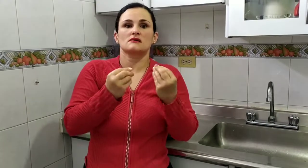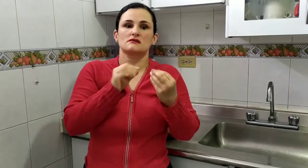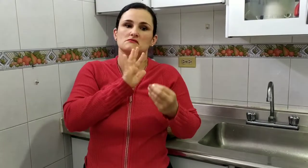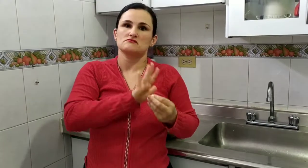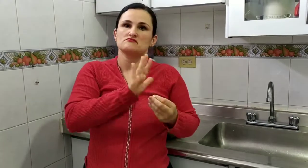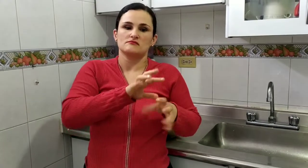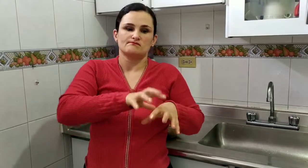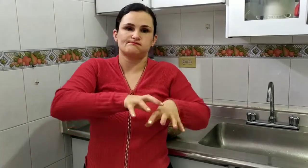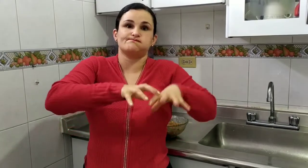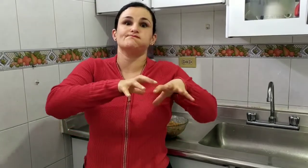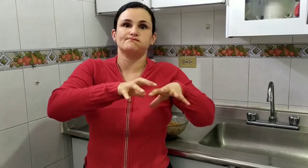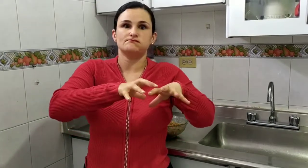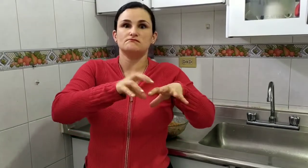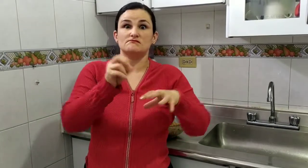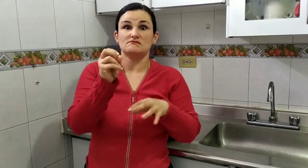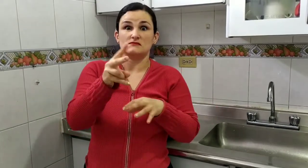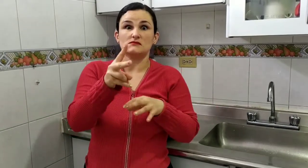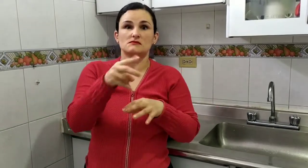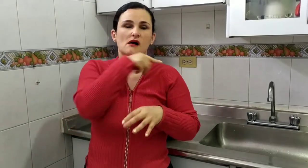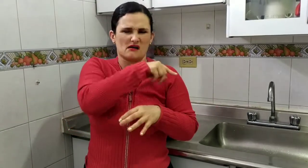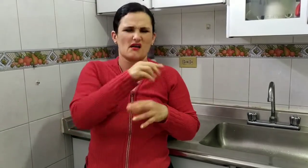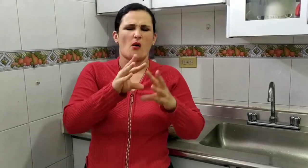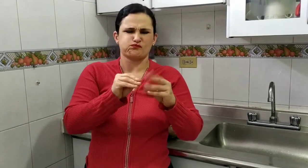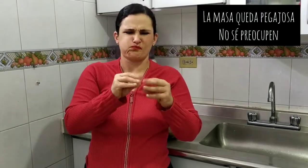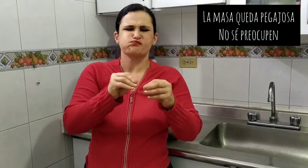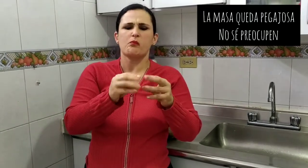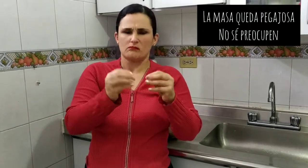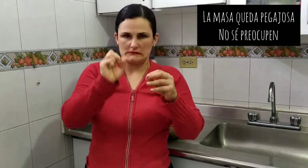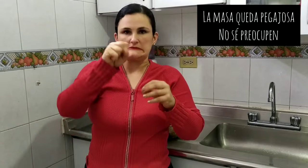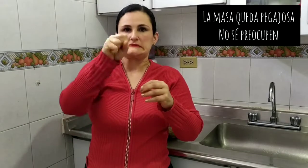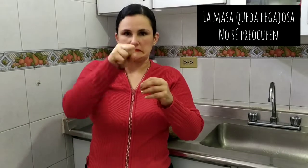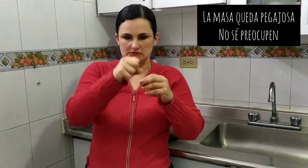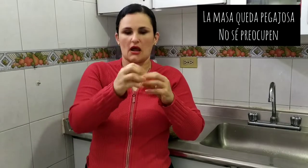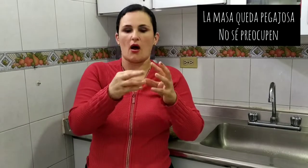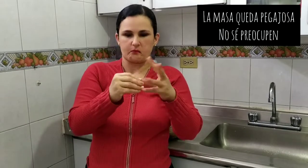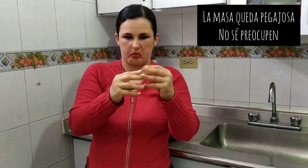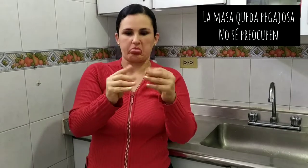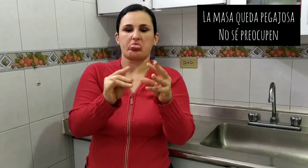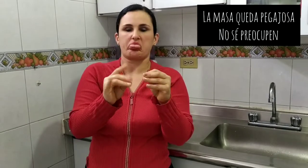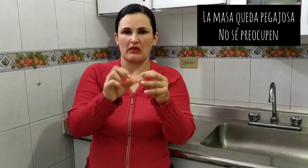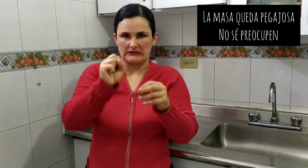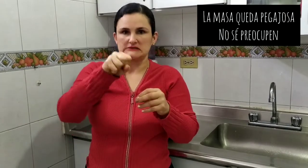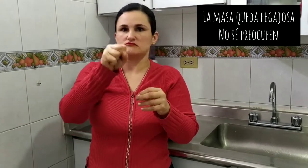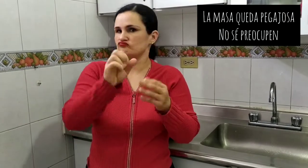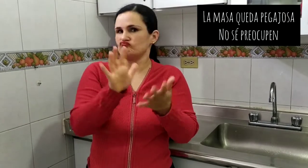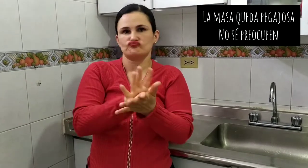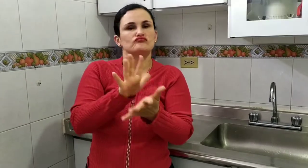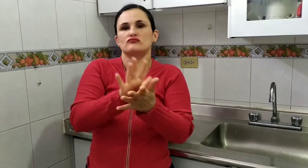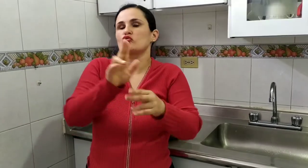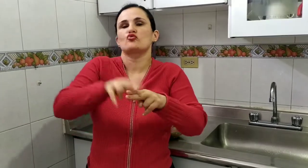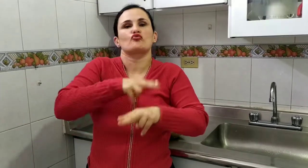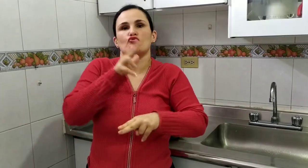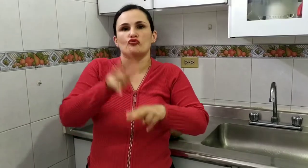minutos para que la masa se leude y crezca. La masa queda pegajosa, sí, no se